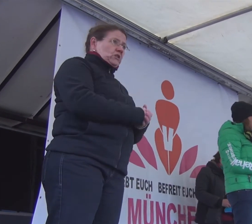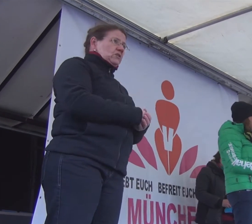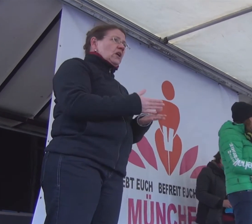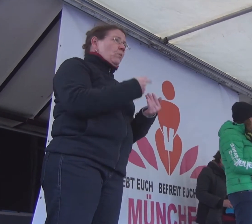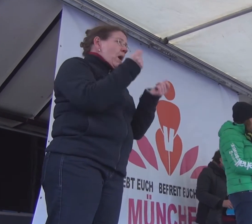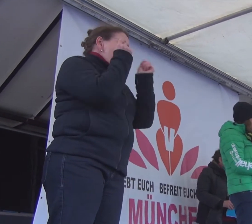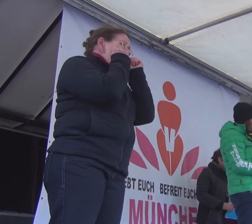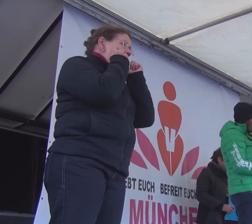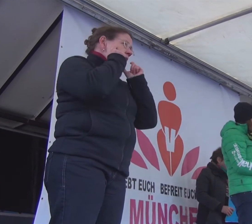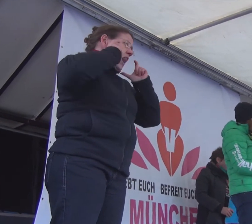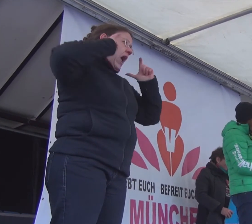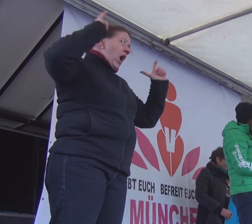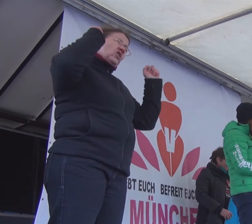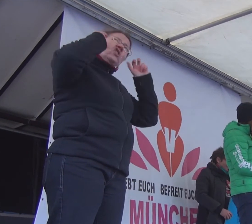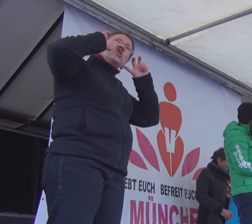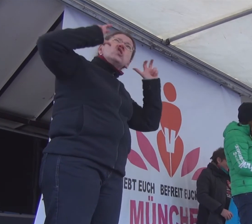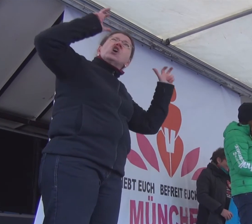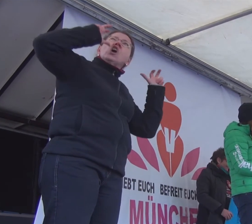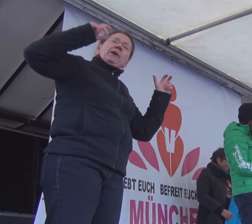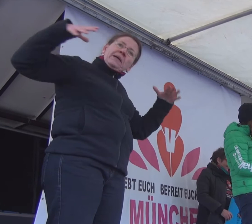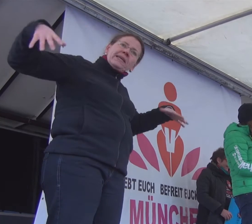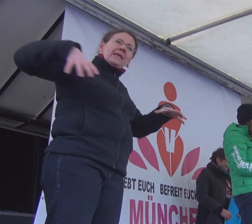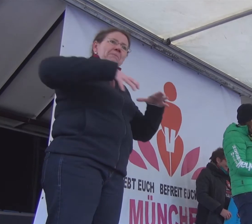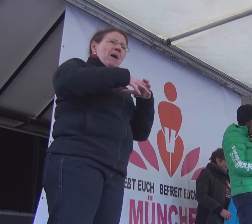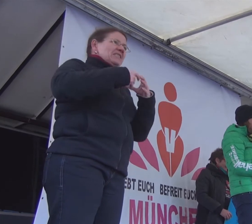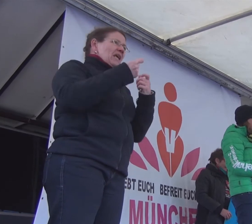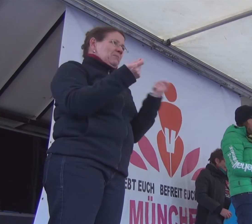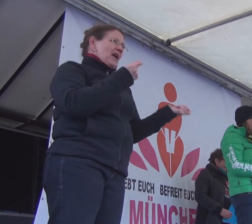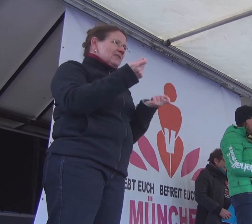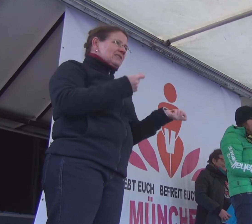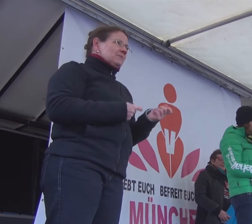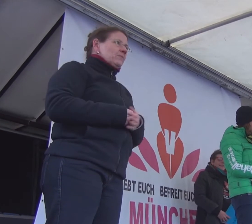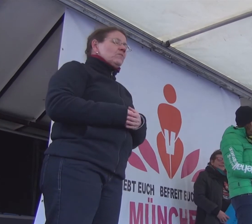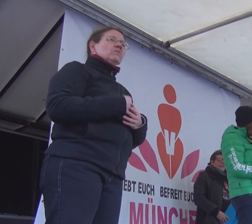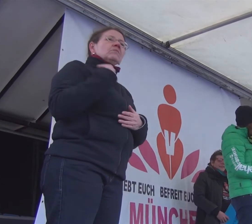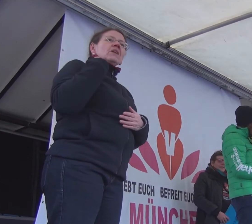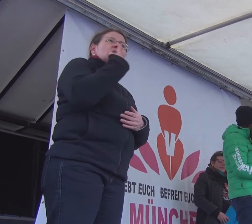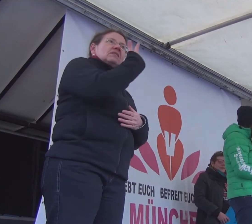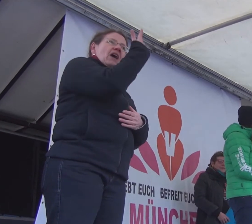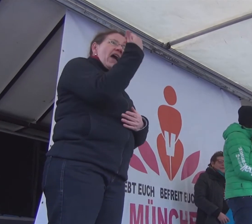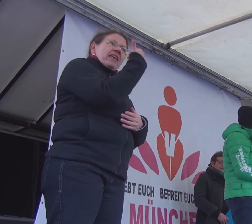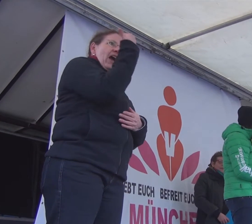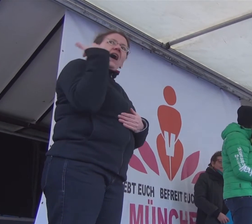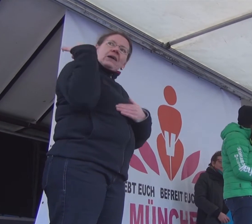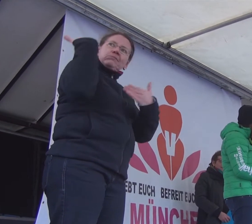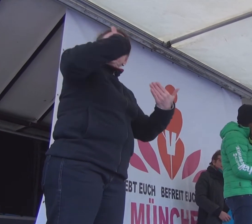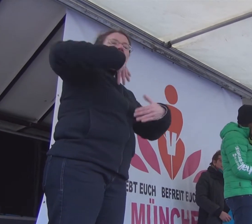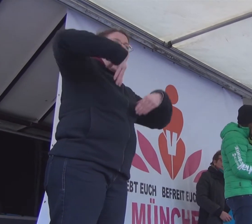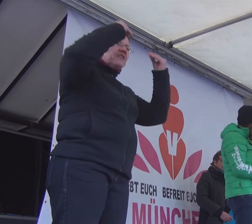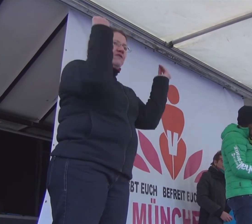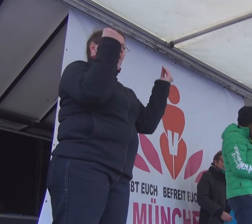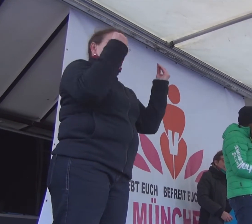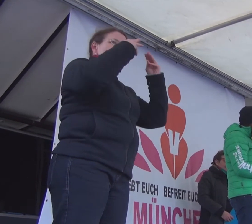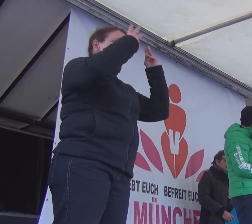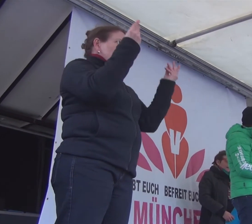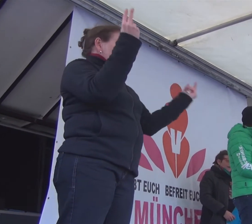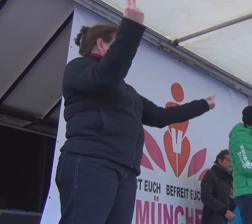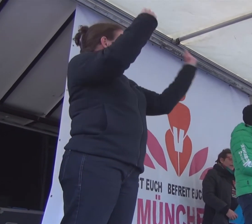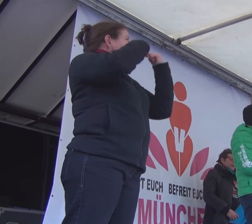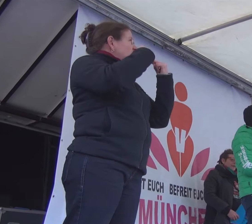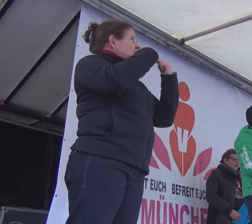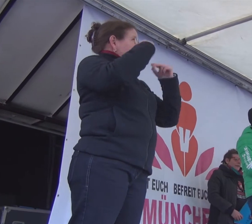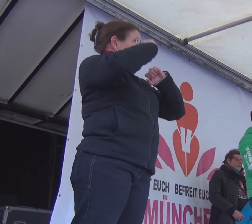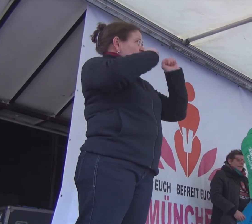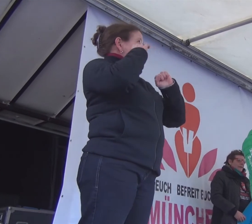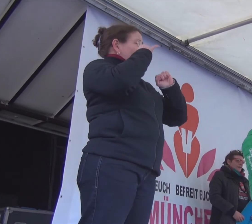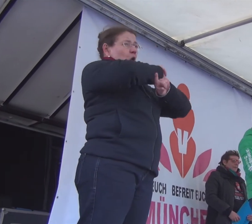gemeinsam tanzen. Seit 3 Jahren ist Bonn William Rising die weltweit größte Bewegung gegen Gewalt an Frauen. Und jedes